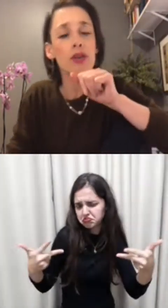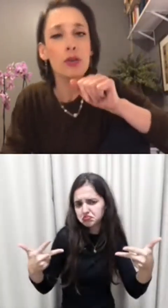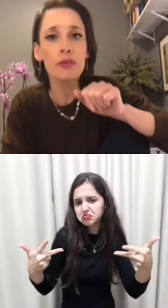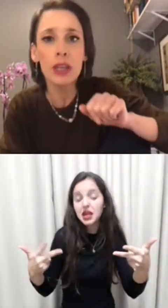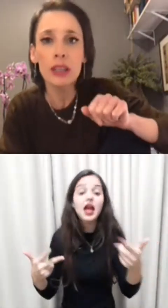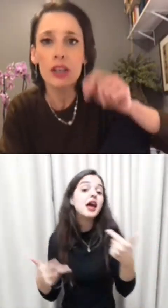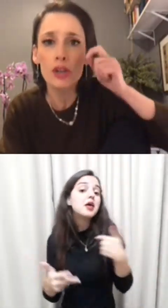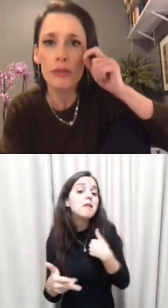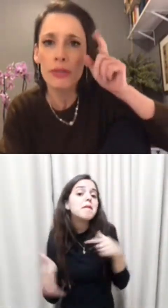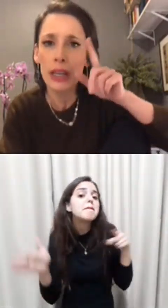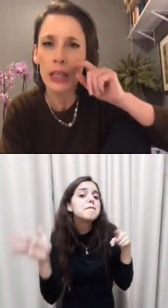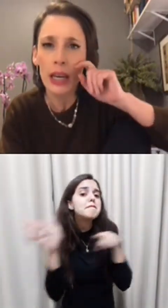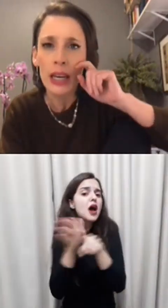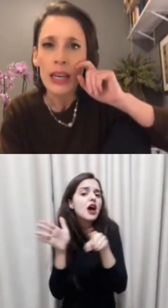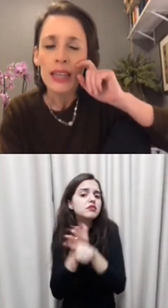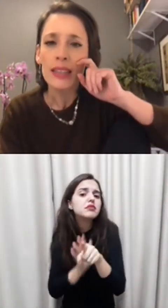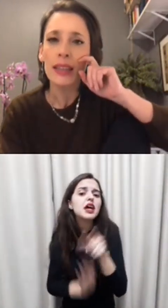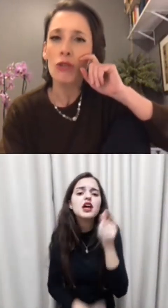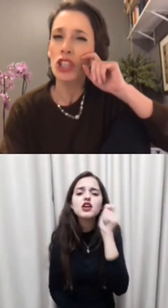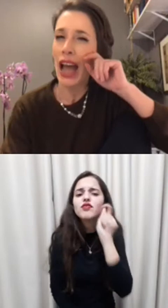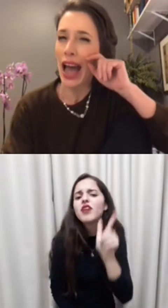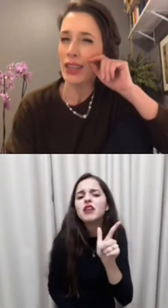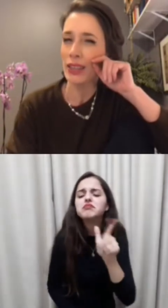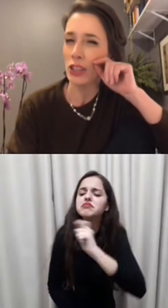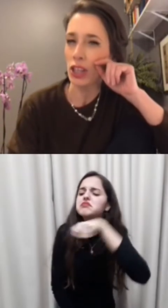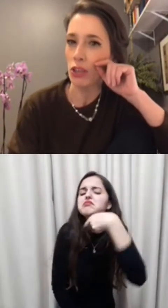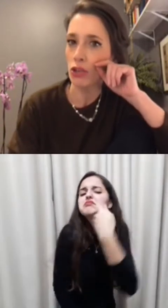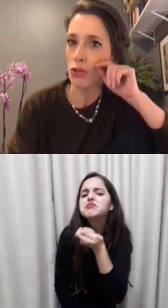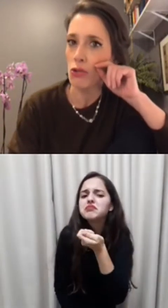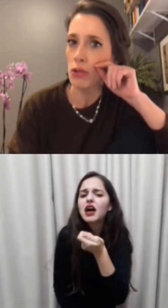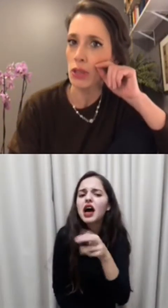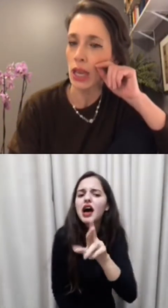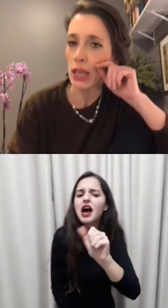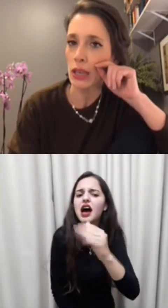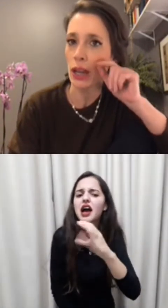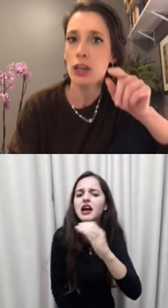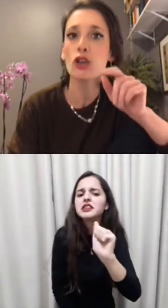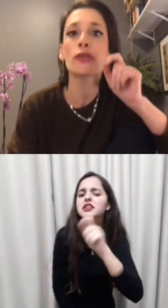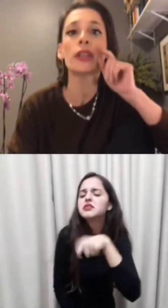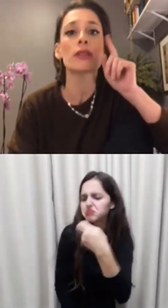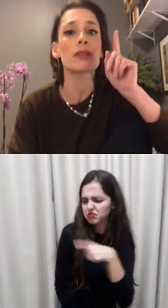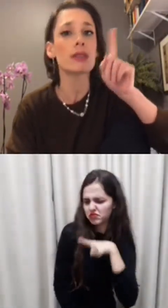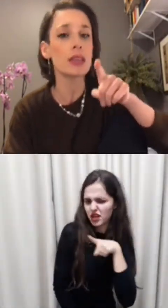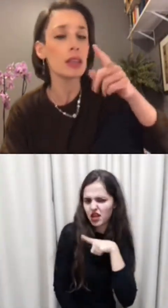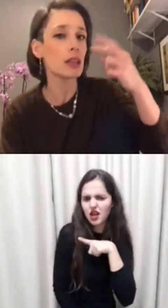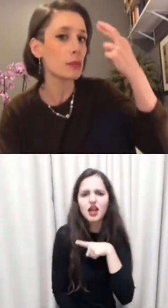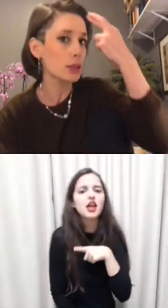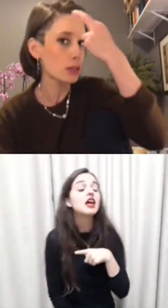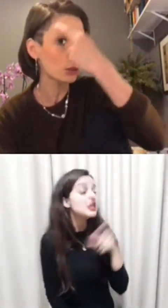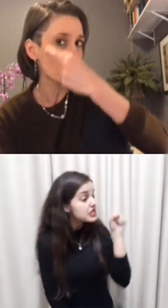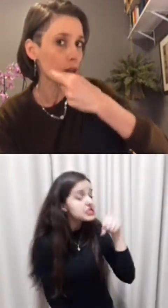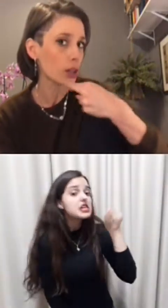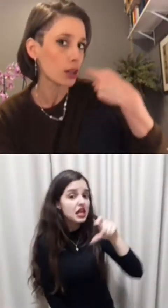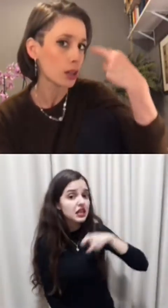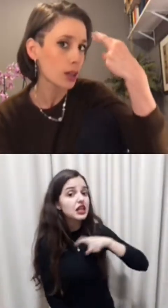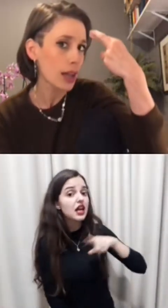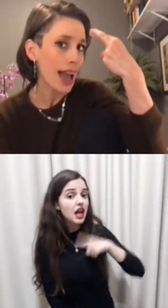para Giovana, Giovana, sinal de raça de cachorro tem? Aí Giovana, sim, e me